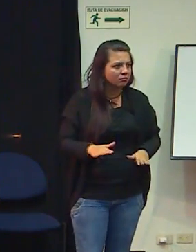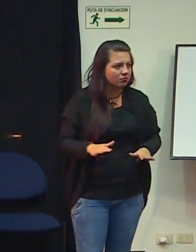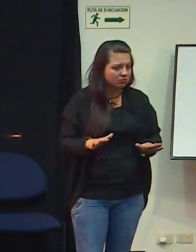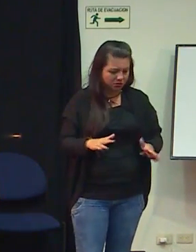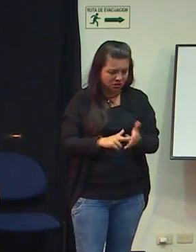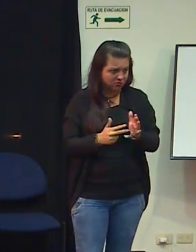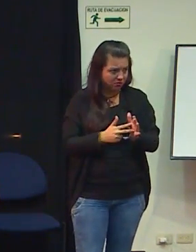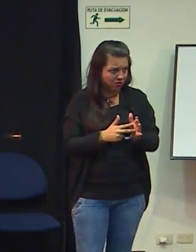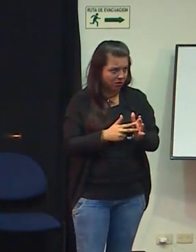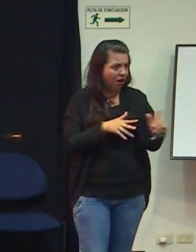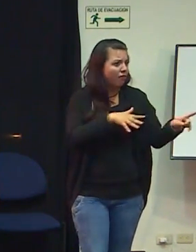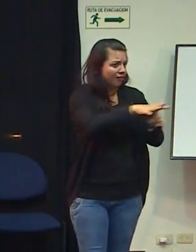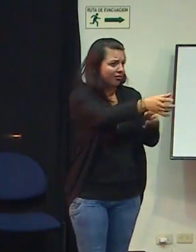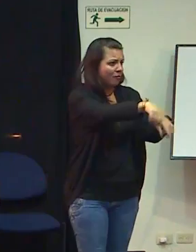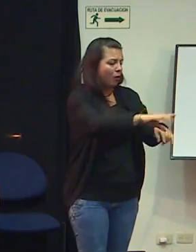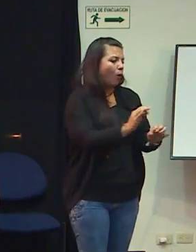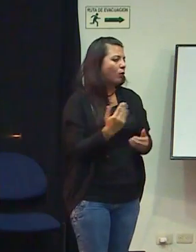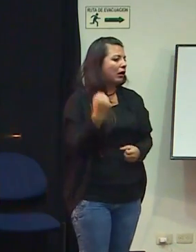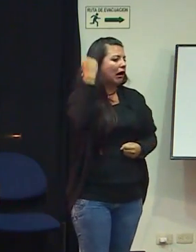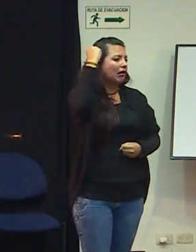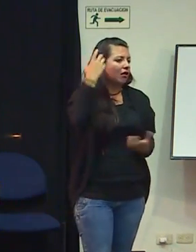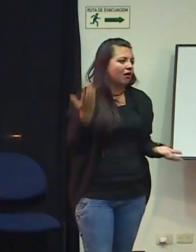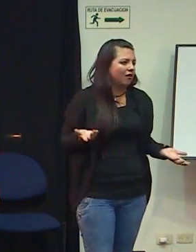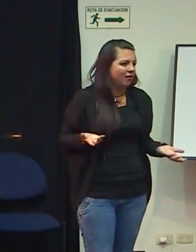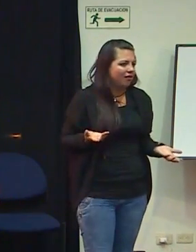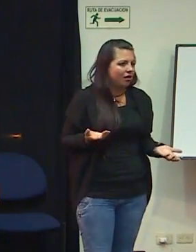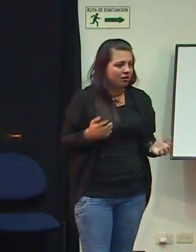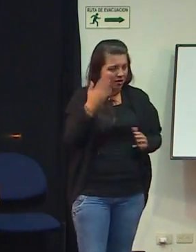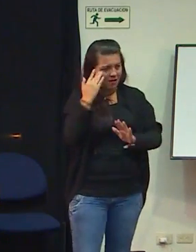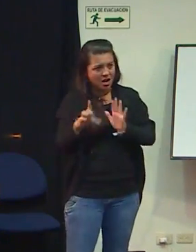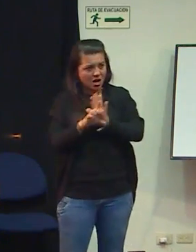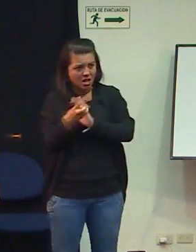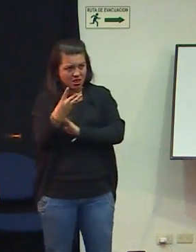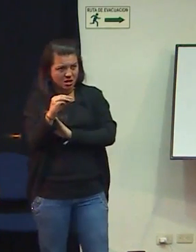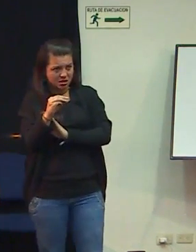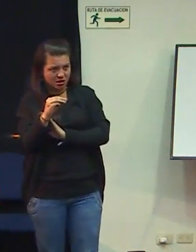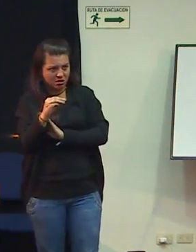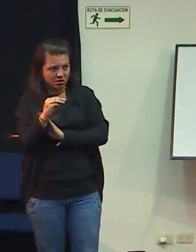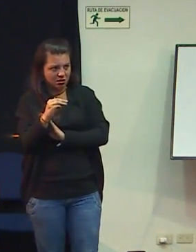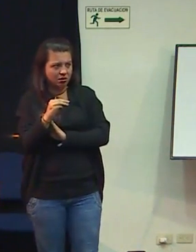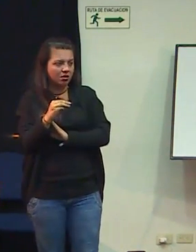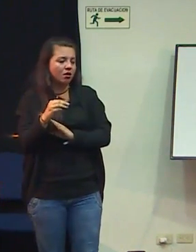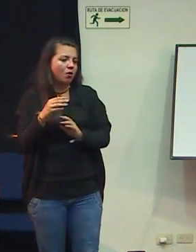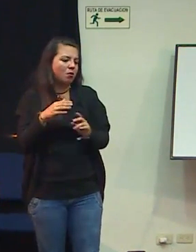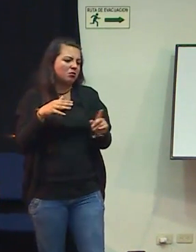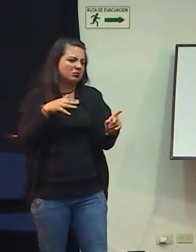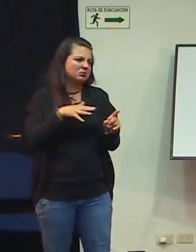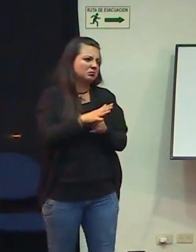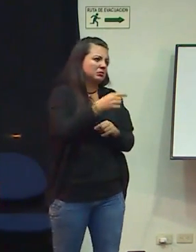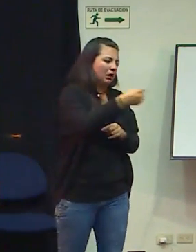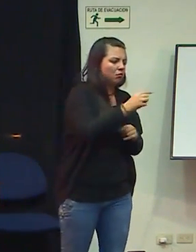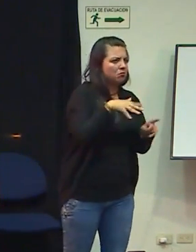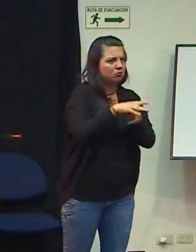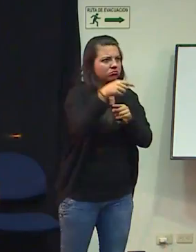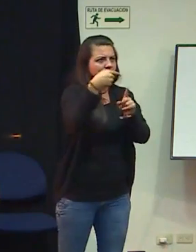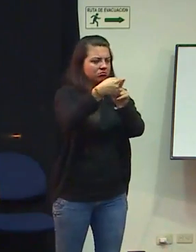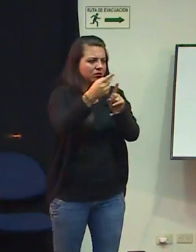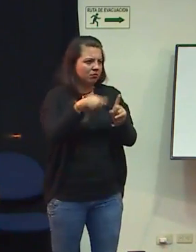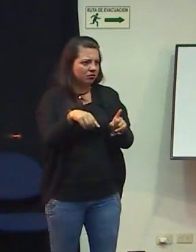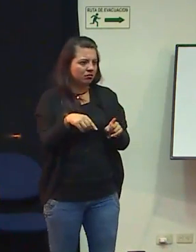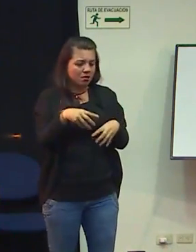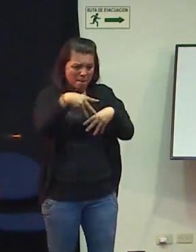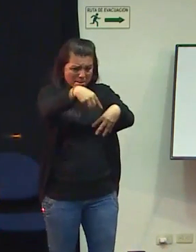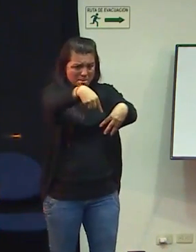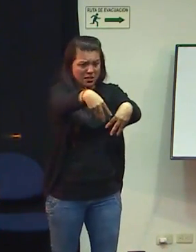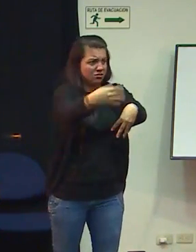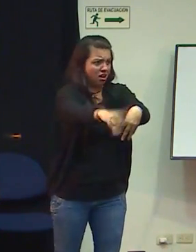o beneficiados. La ley 30 no solo beneficiaba o perjudicaba a los que marchaban, que eso a veces se nos